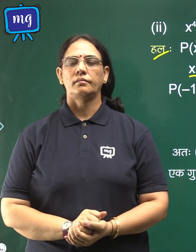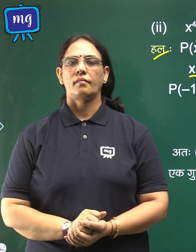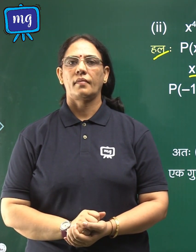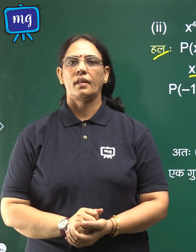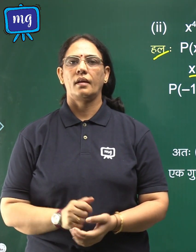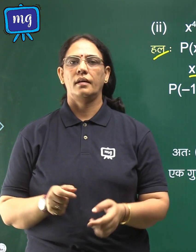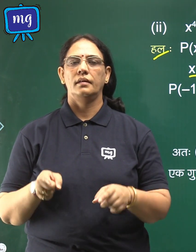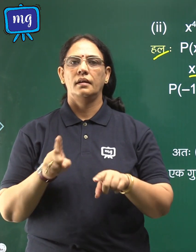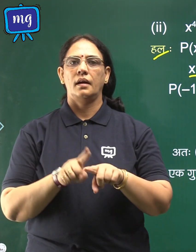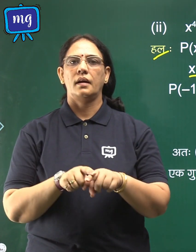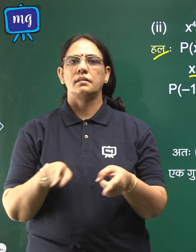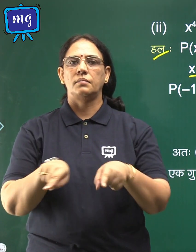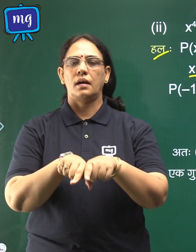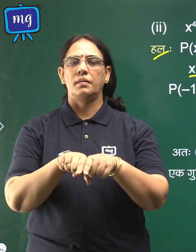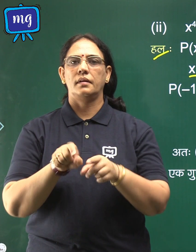एक्स बराबर